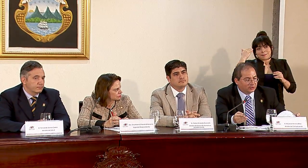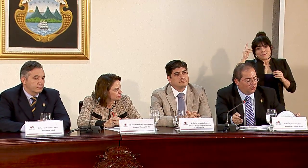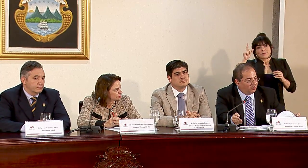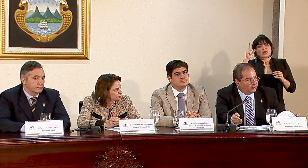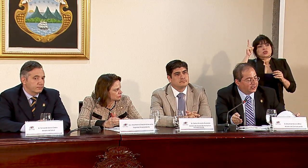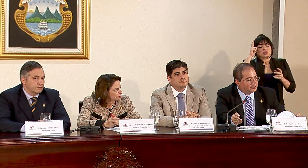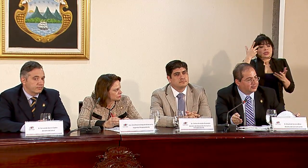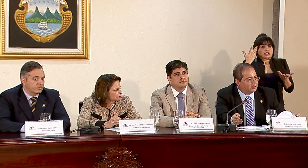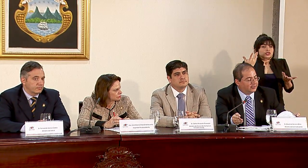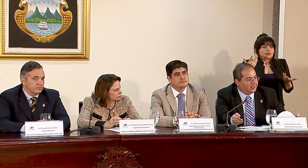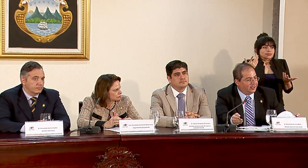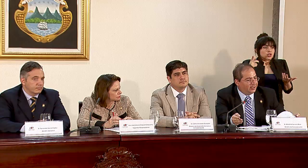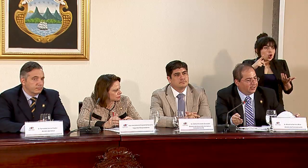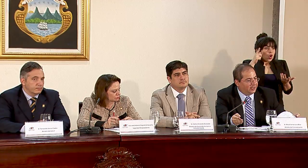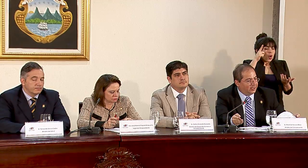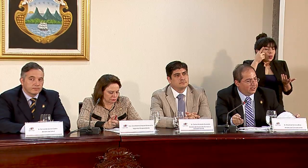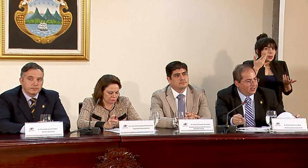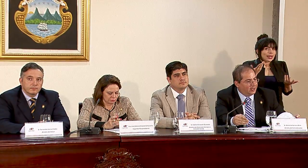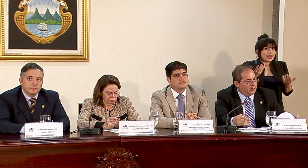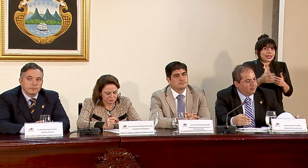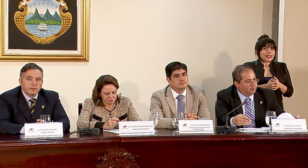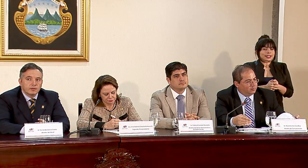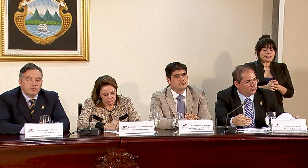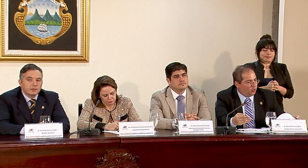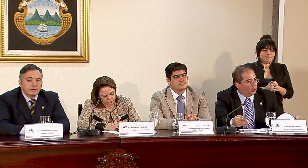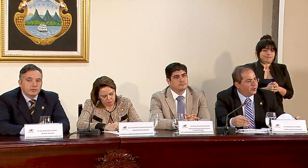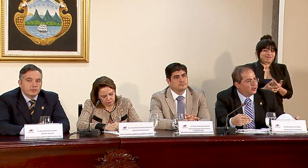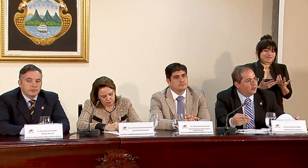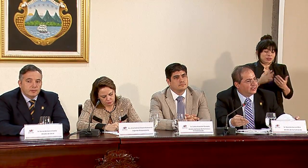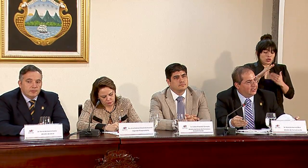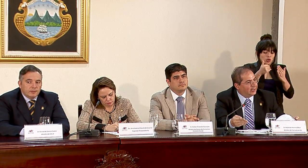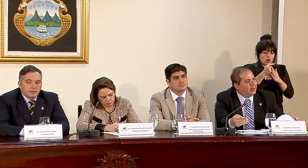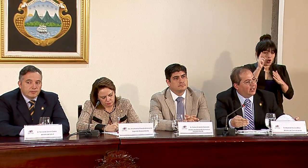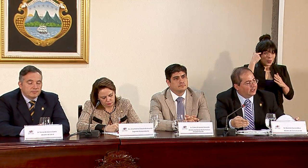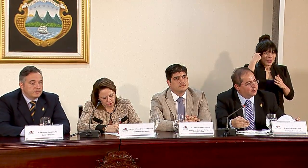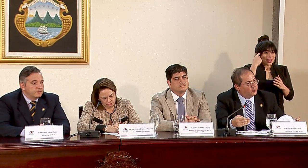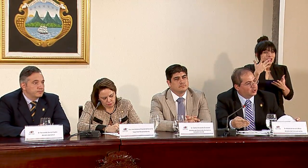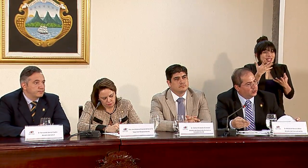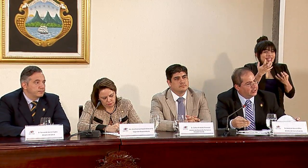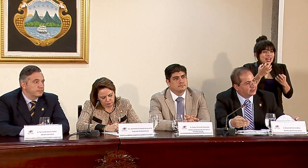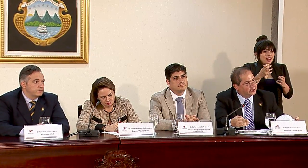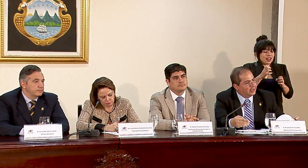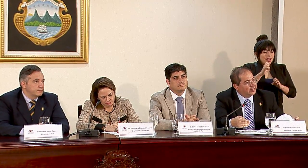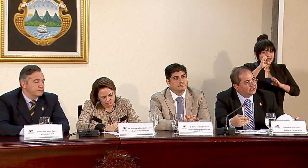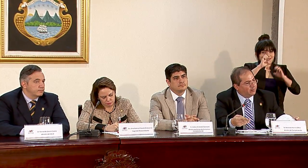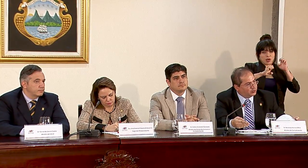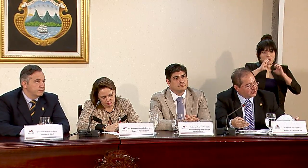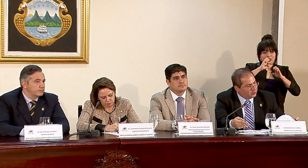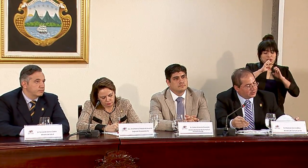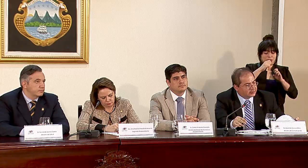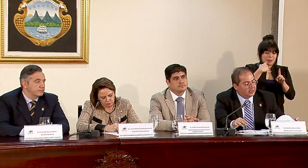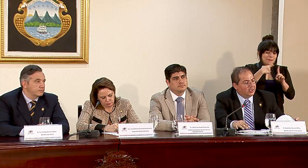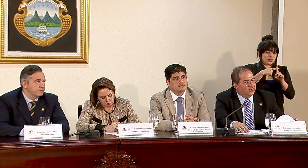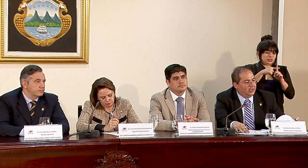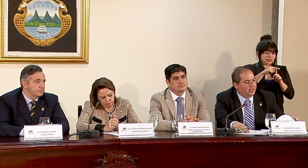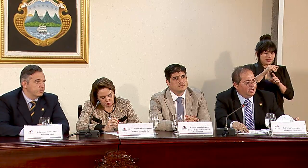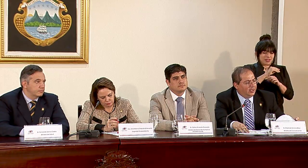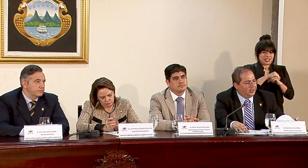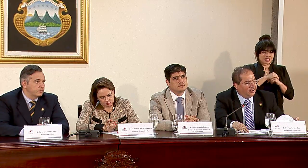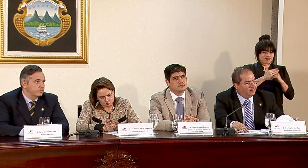supuesto, y es obvio que todo gobierno desearía que las valoraciones sean positivas.